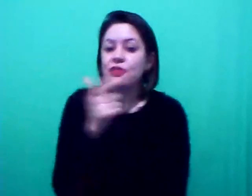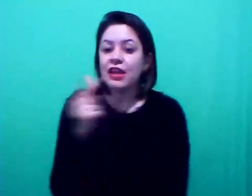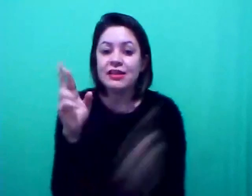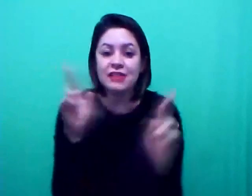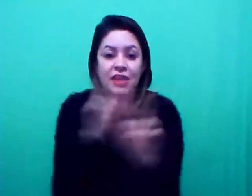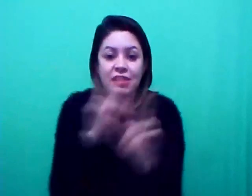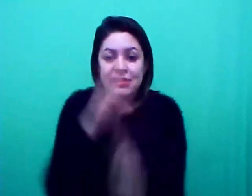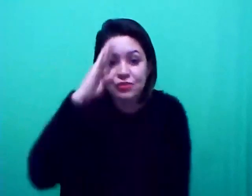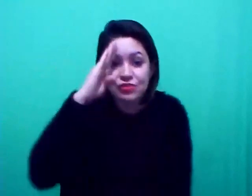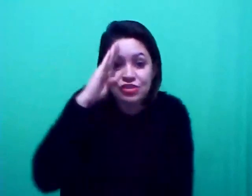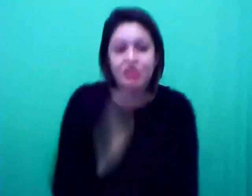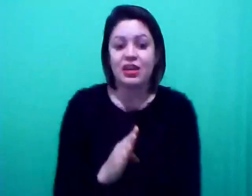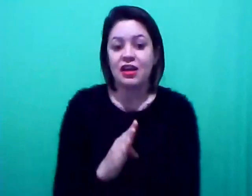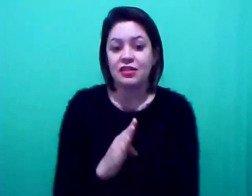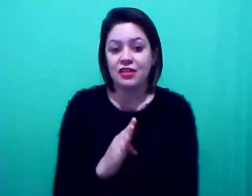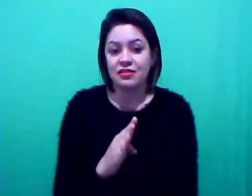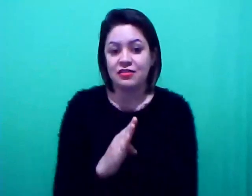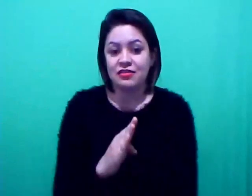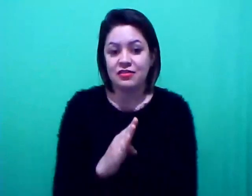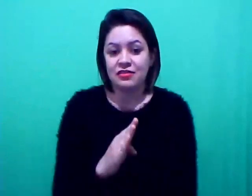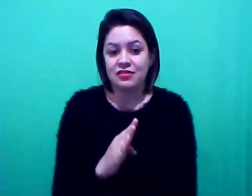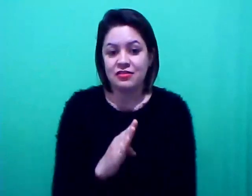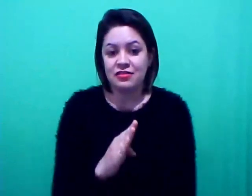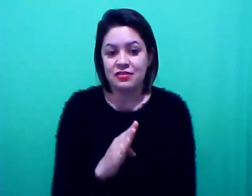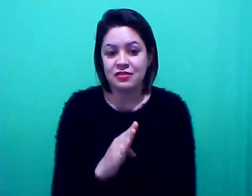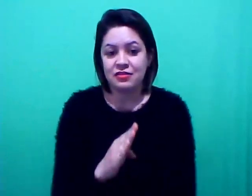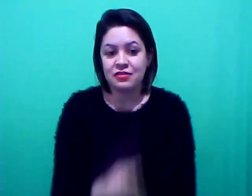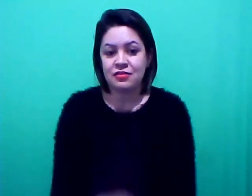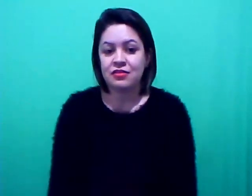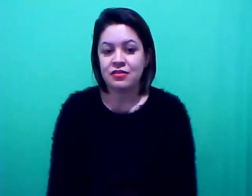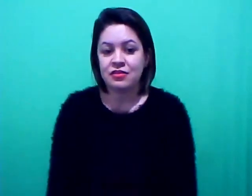Então, se eu não consigo ver uma relação direta,